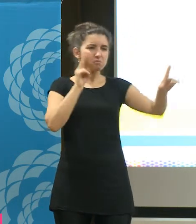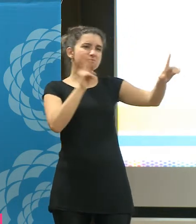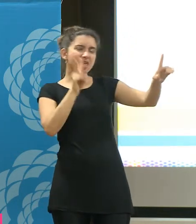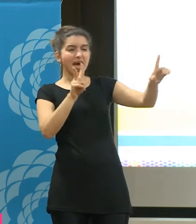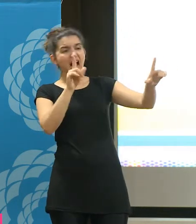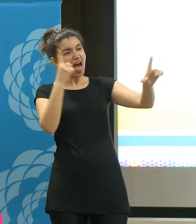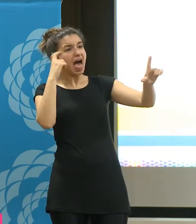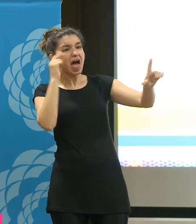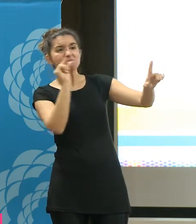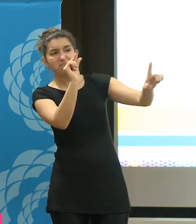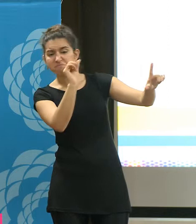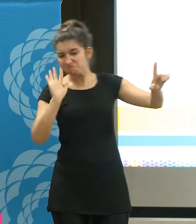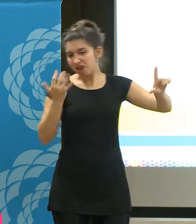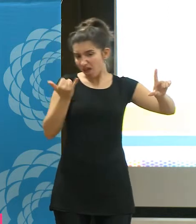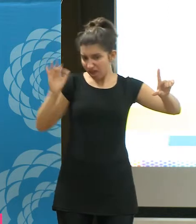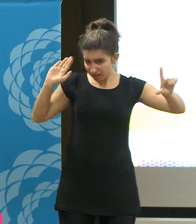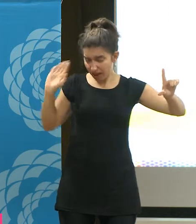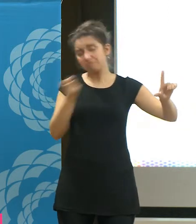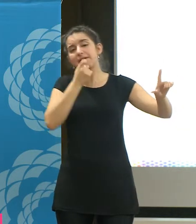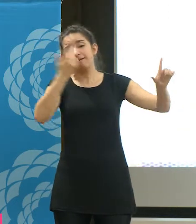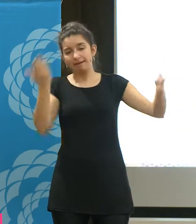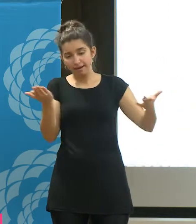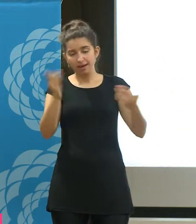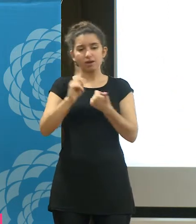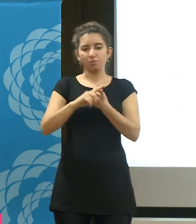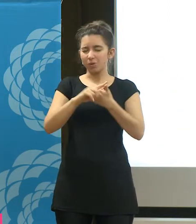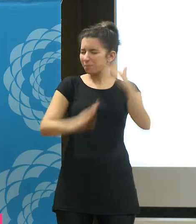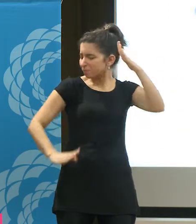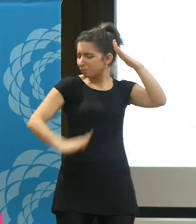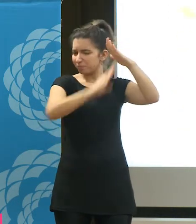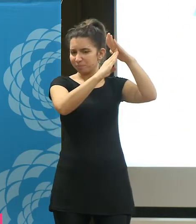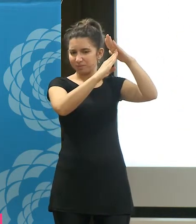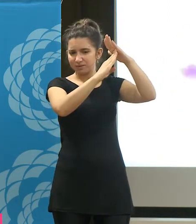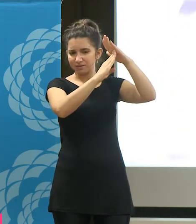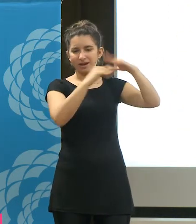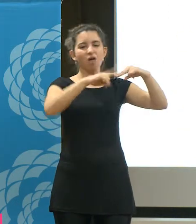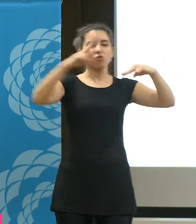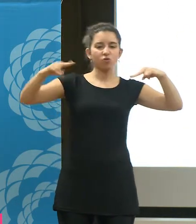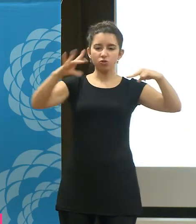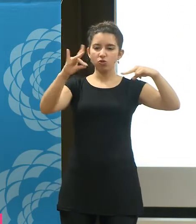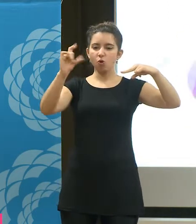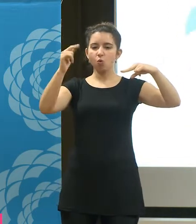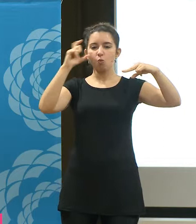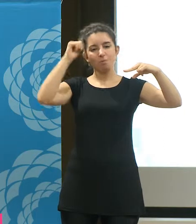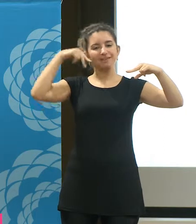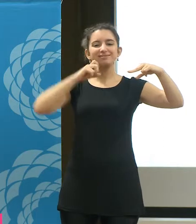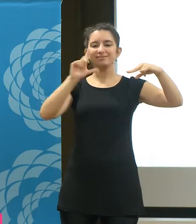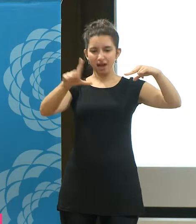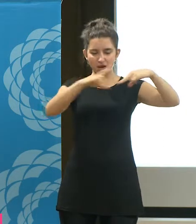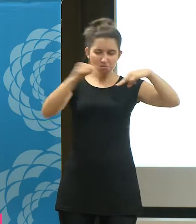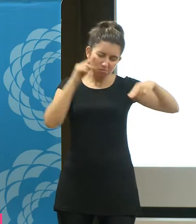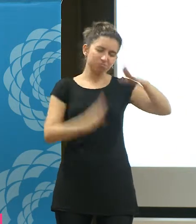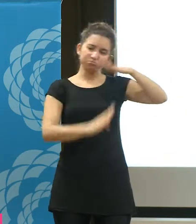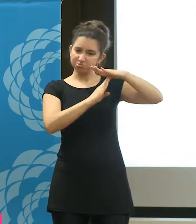algunas cosas, y entre estos programas reconocen, de manera preponderante, al documental. Luego, se ubican programas